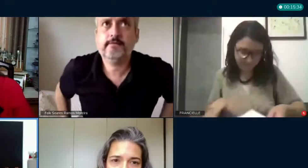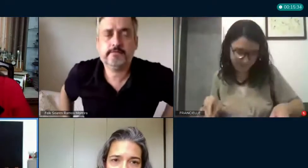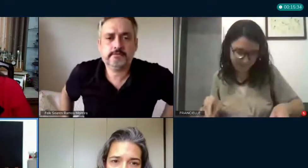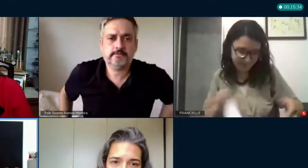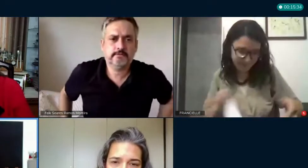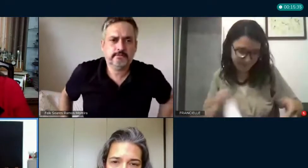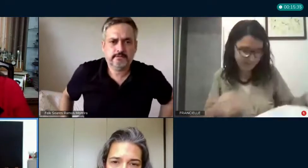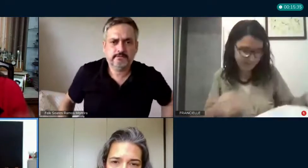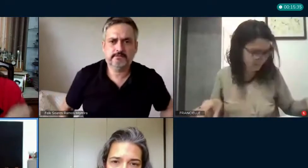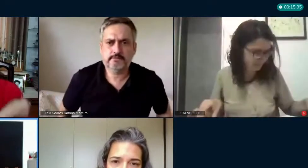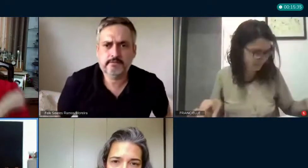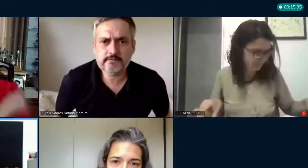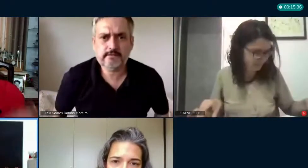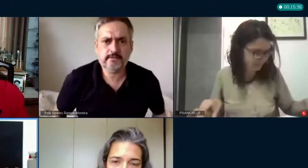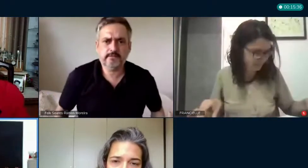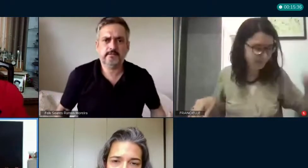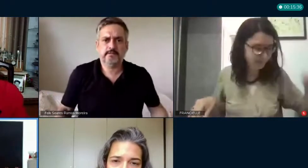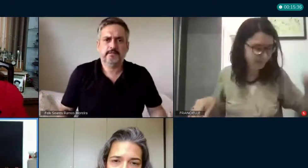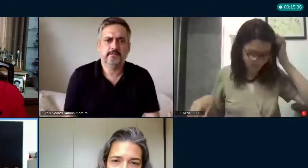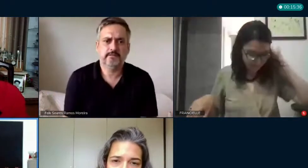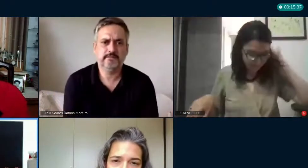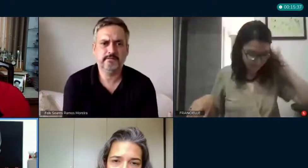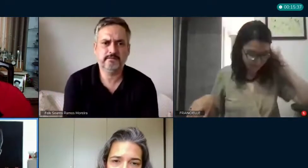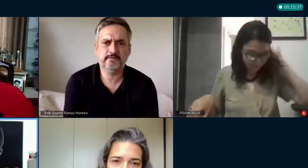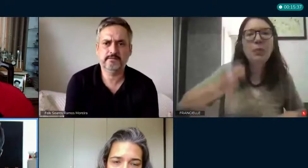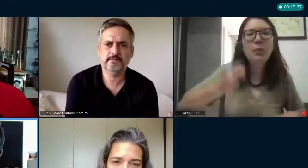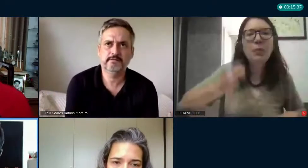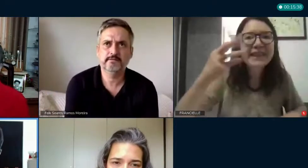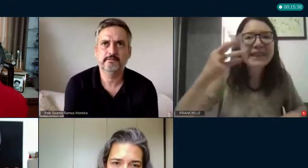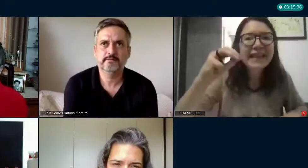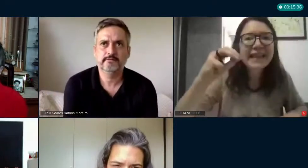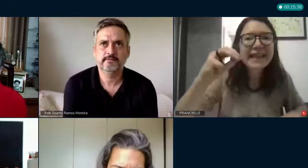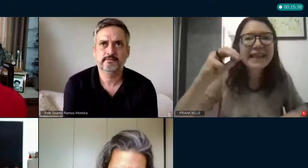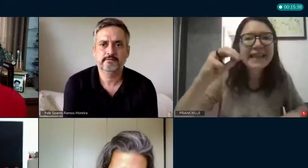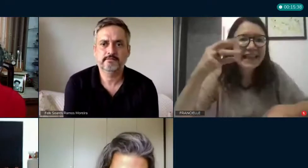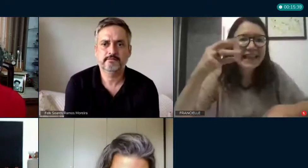surdos, infelizmente, como política do MEC, não temos.